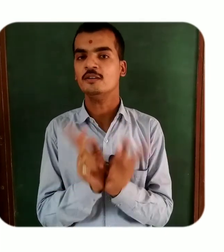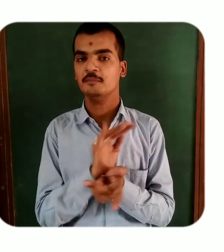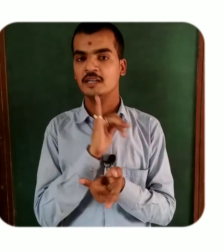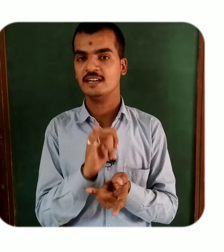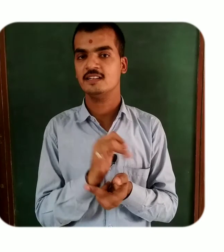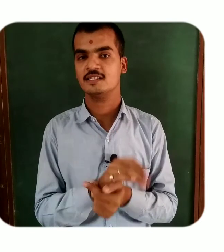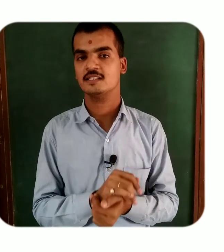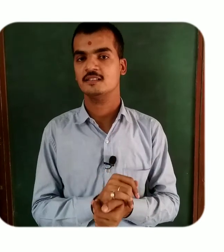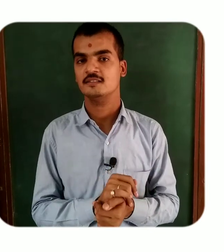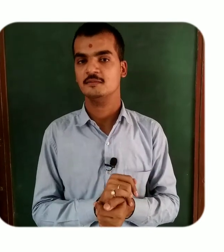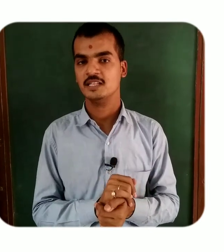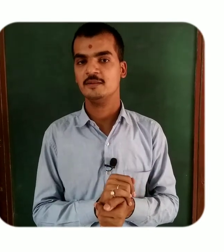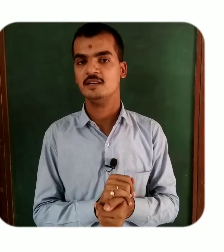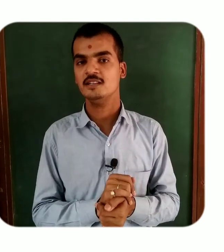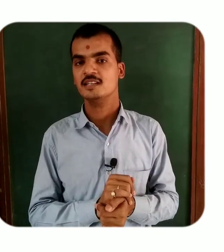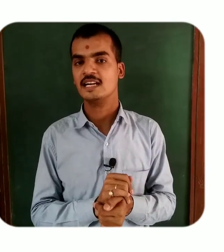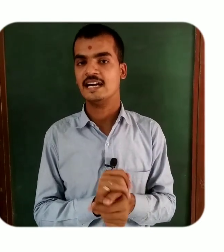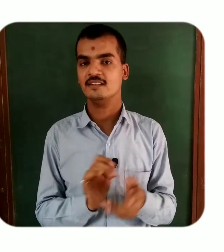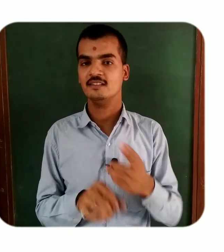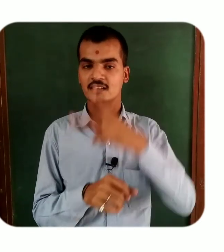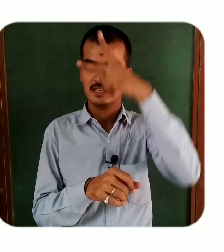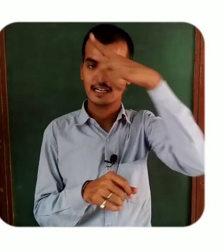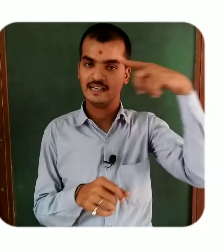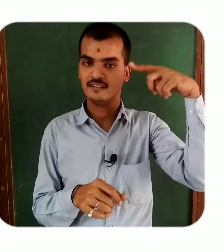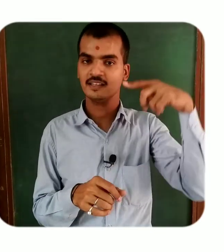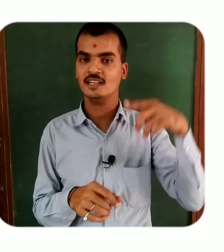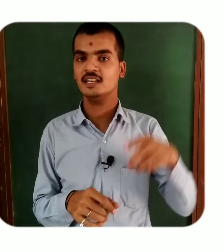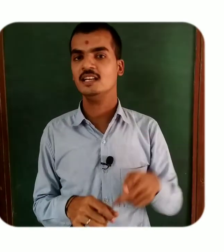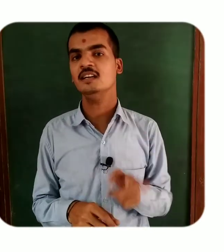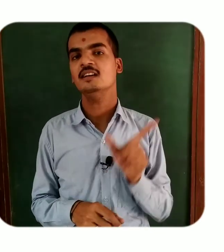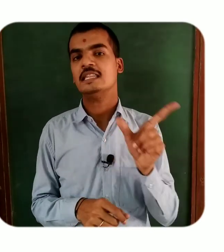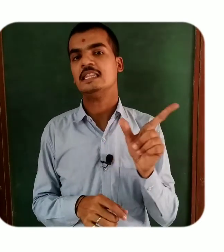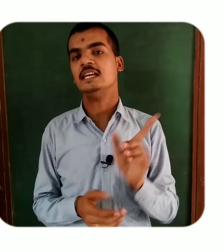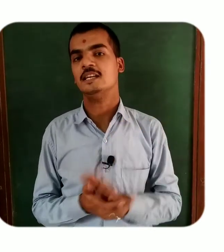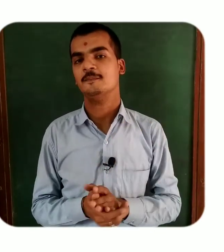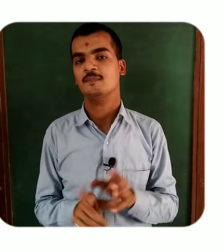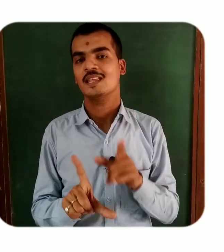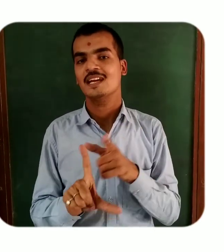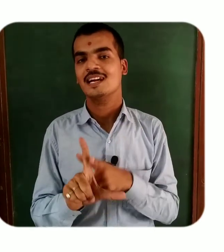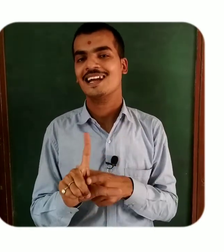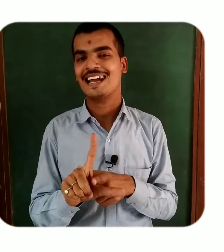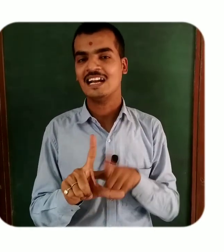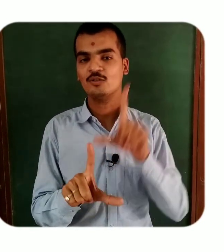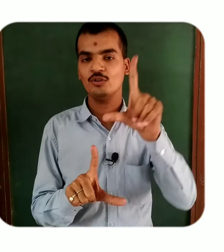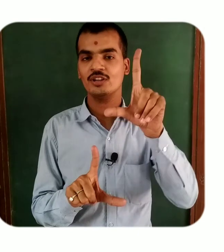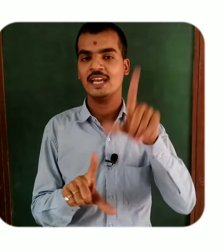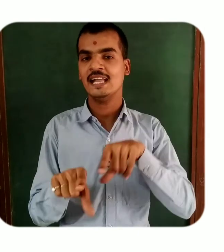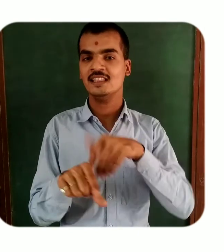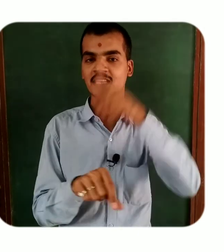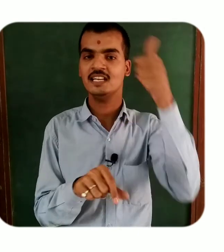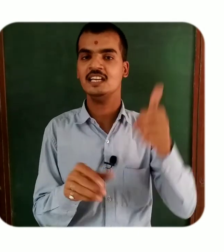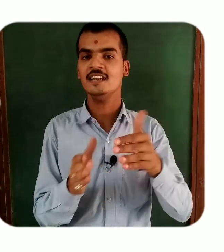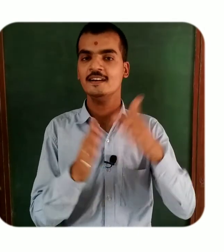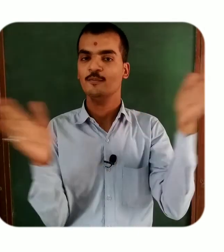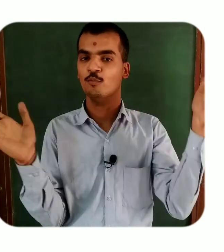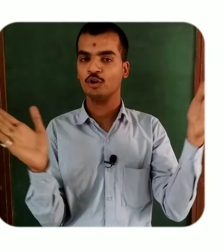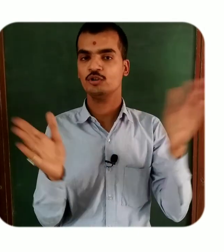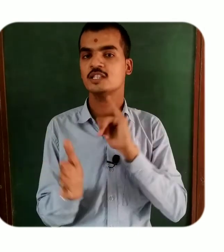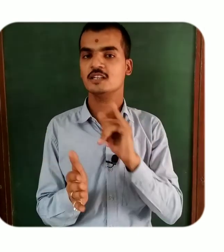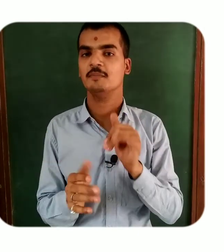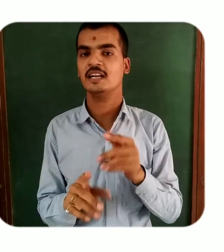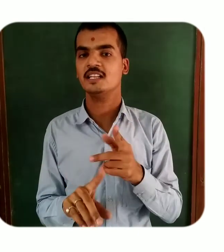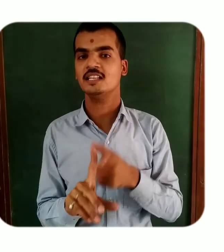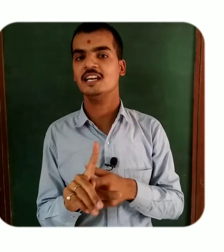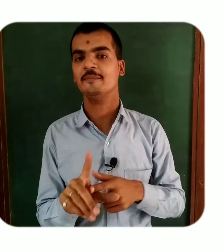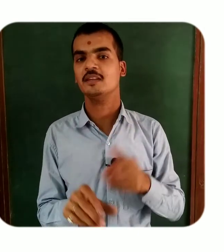ગુરુકોણ બનાવે છે, બરાબર? કારણ કે તે કાટકોણ એલથી મોટો